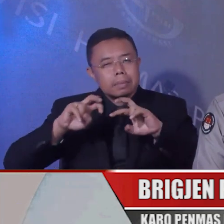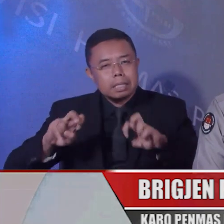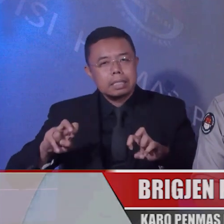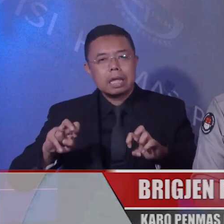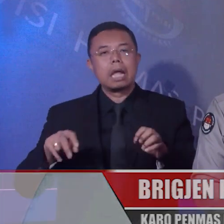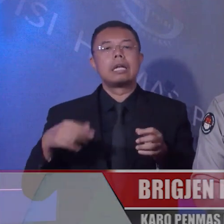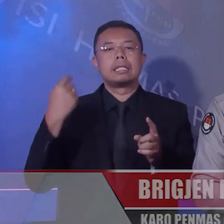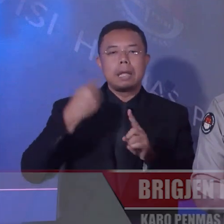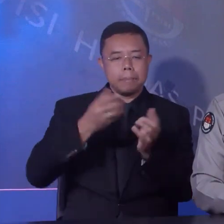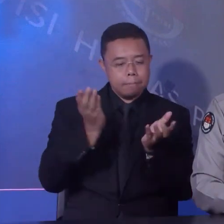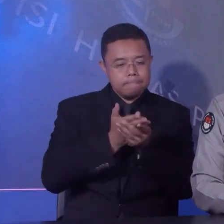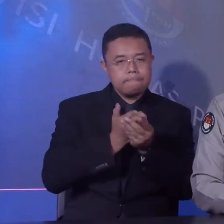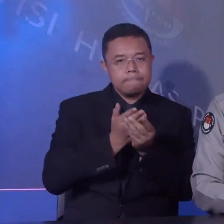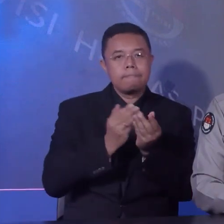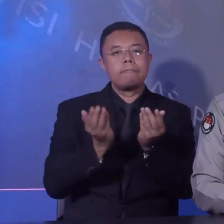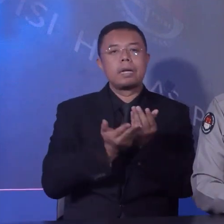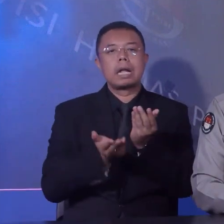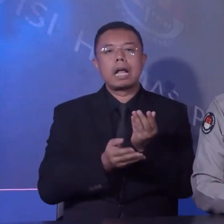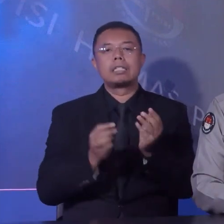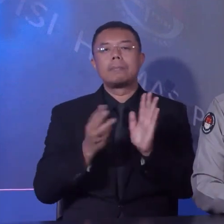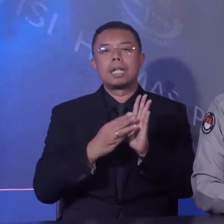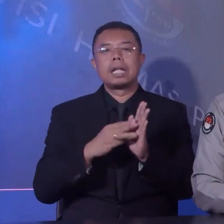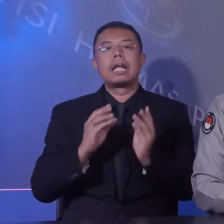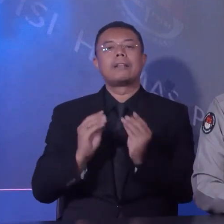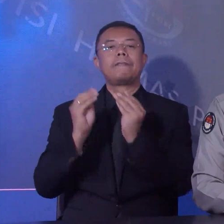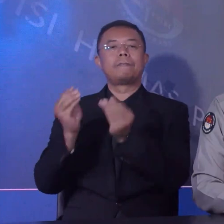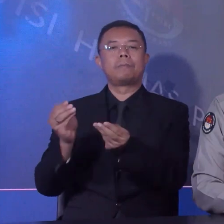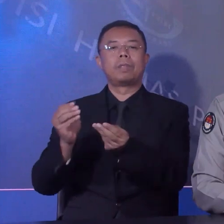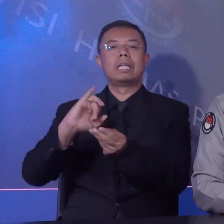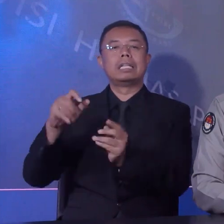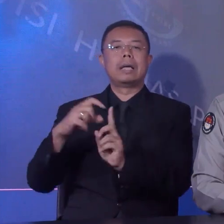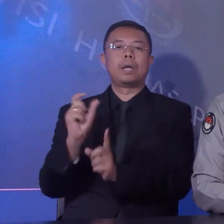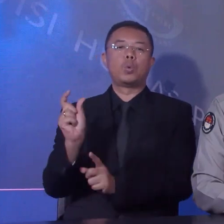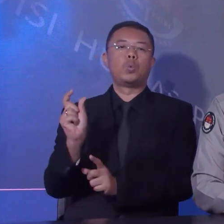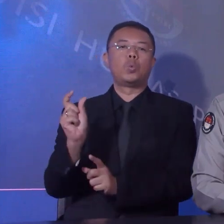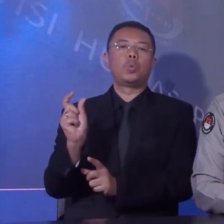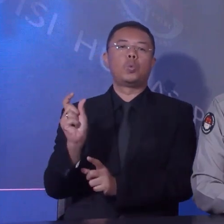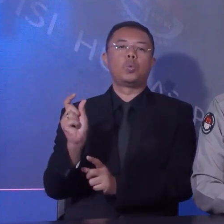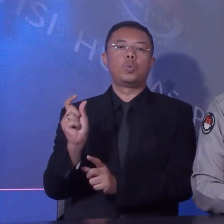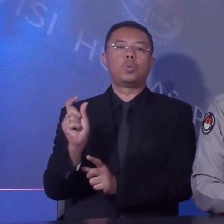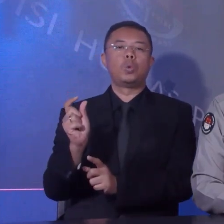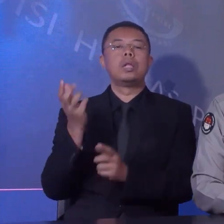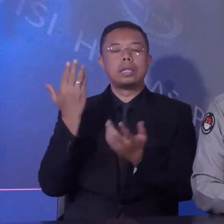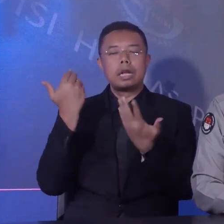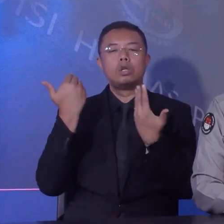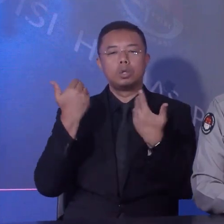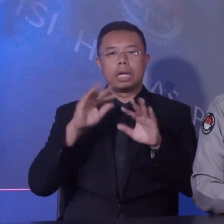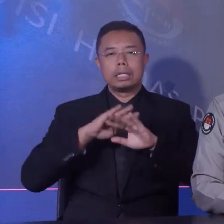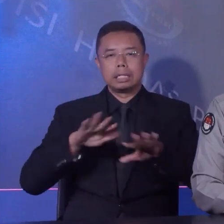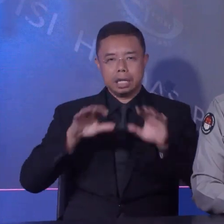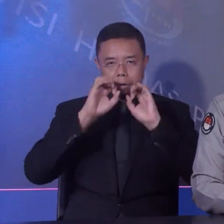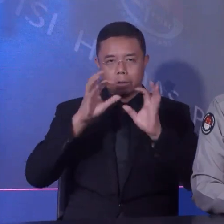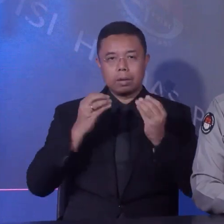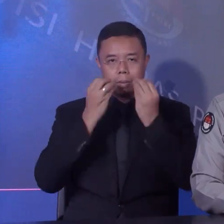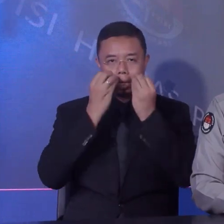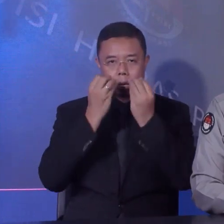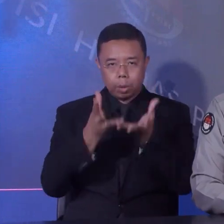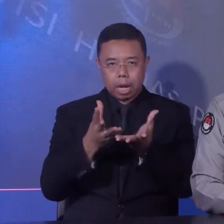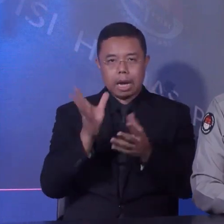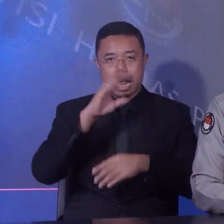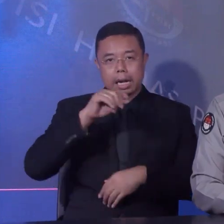melengkapi berkas perkara untuk selanjutnya diserahkan ke penuntut umum demikian informasi yang dapat kami sampaikan